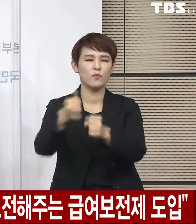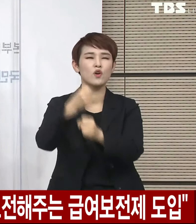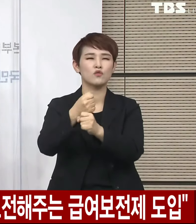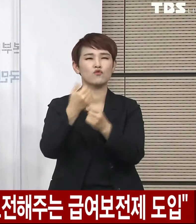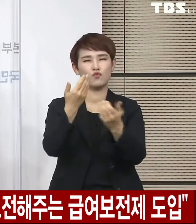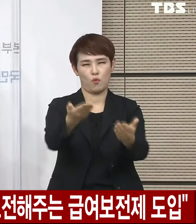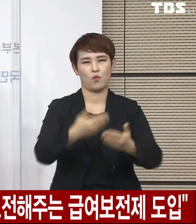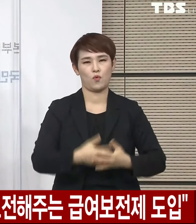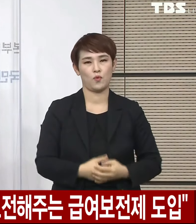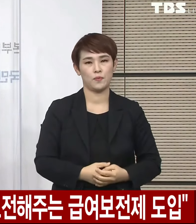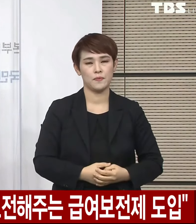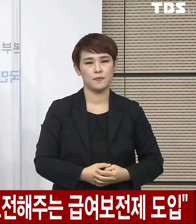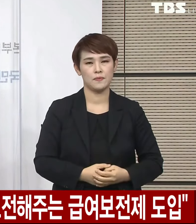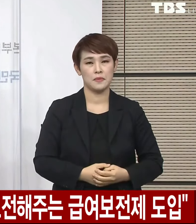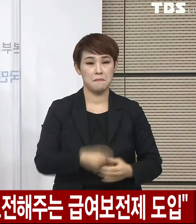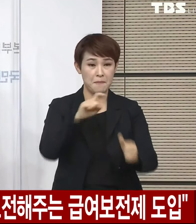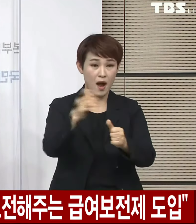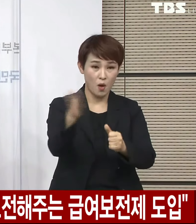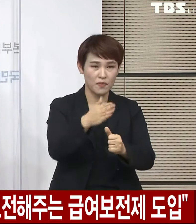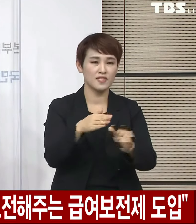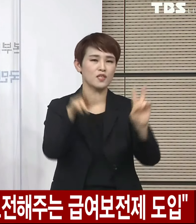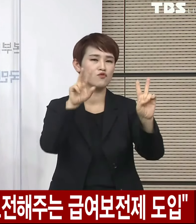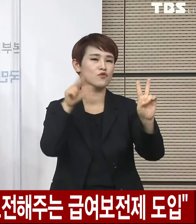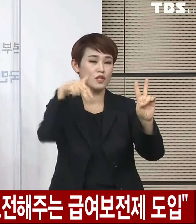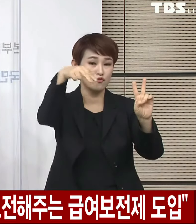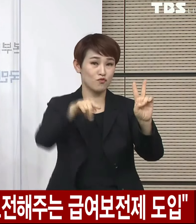구치소 운영을 정상화할 예정입니다.